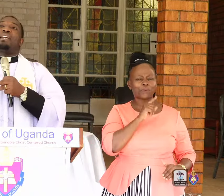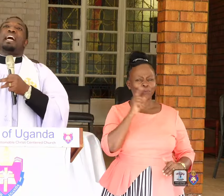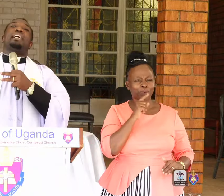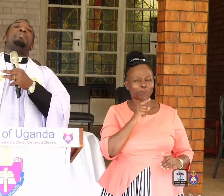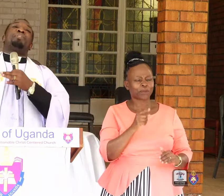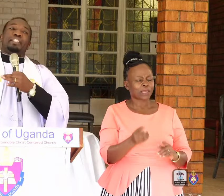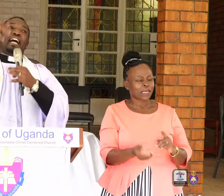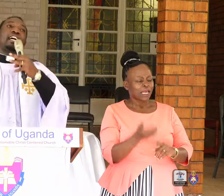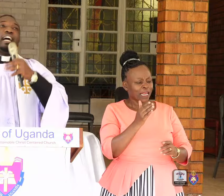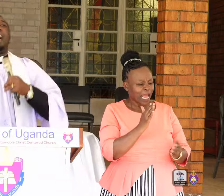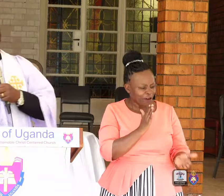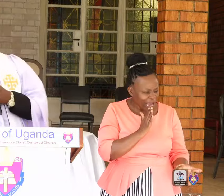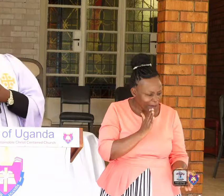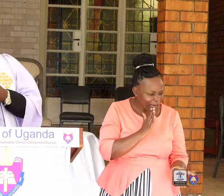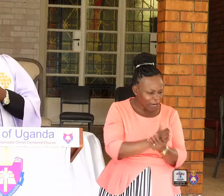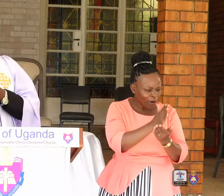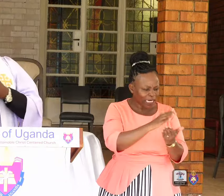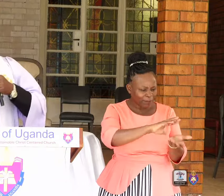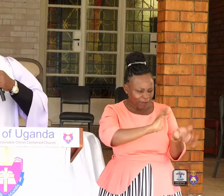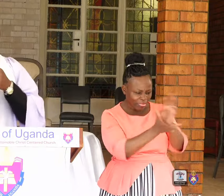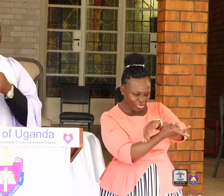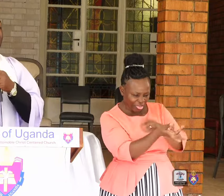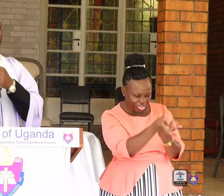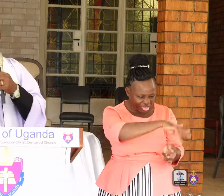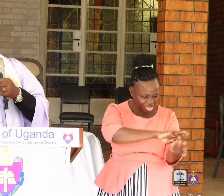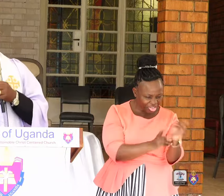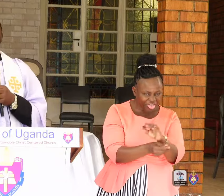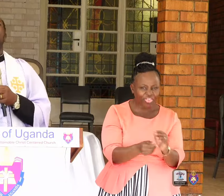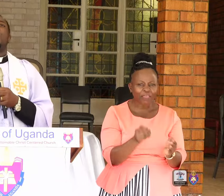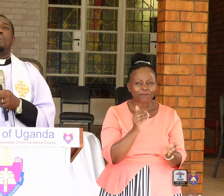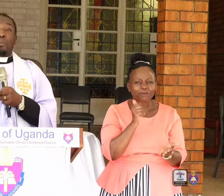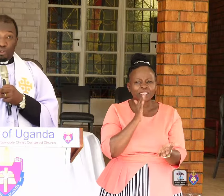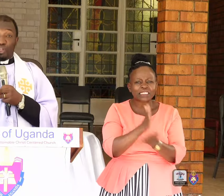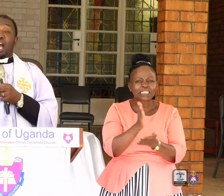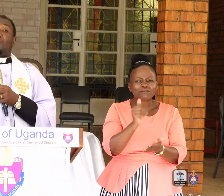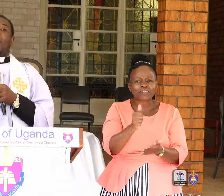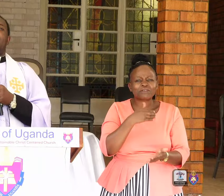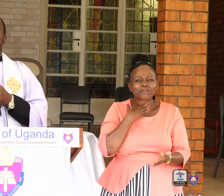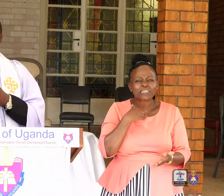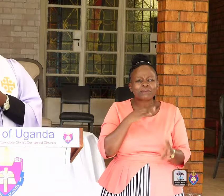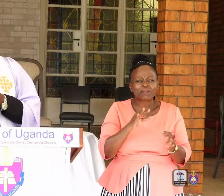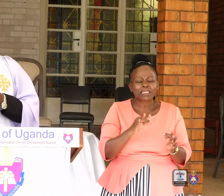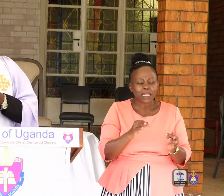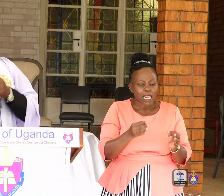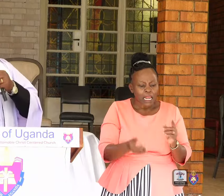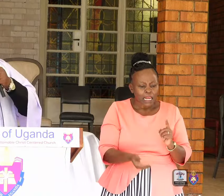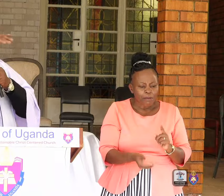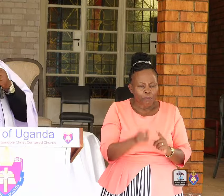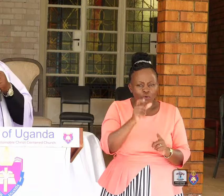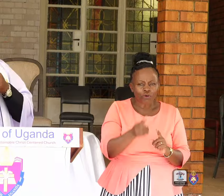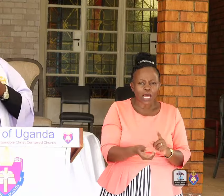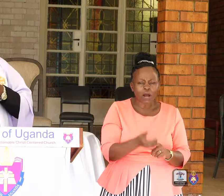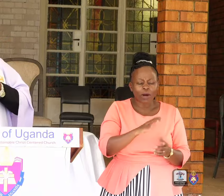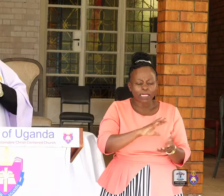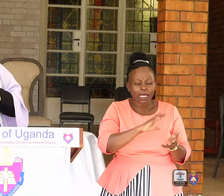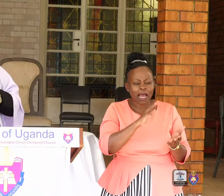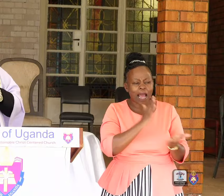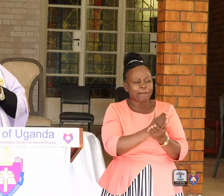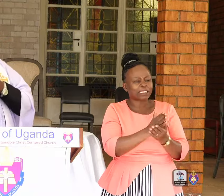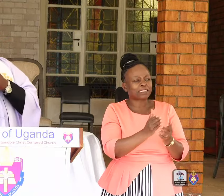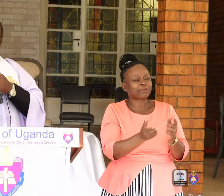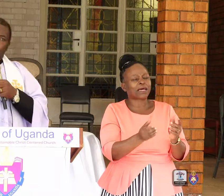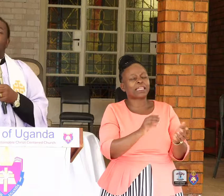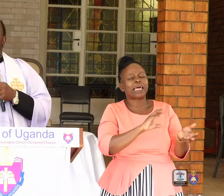amazima n'agafutyanka olw'okweyagaliza omuntu n'akwata amazima n'agafuula ky'ayagala